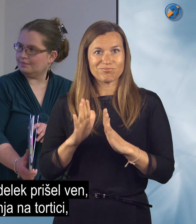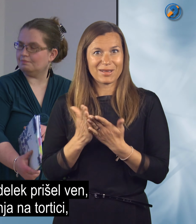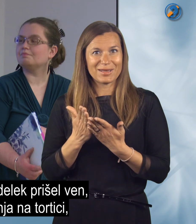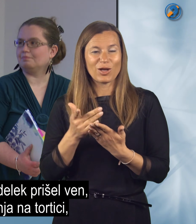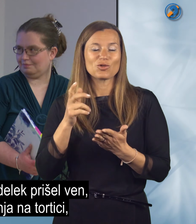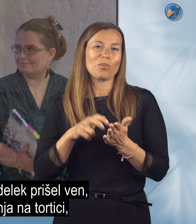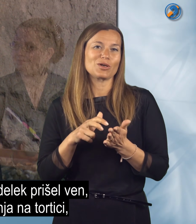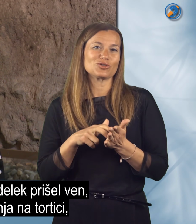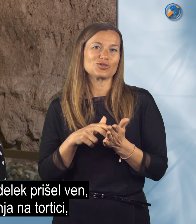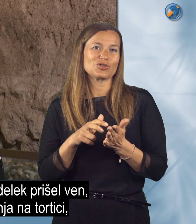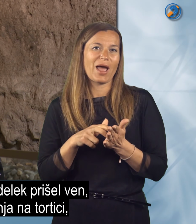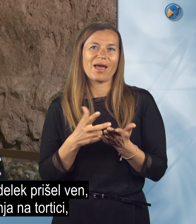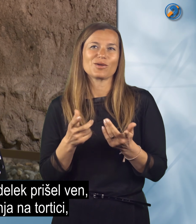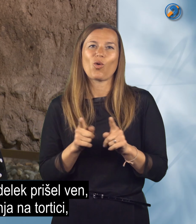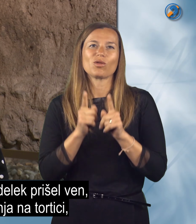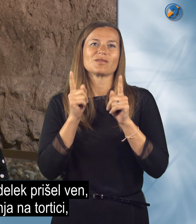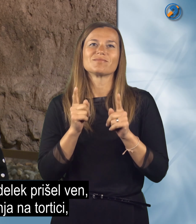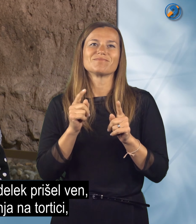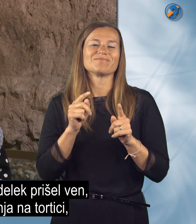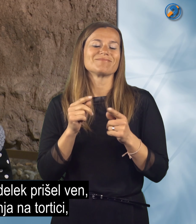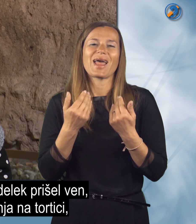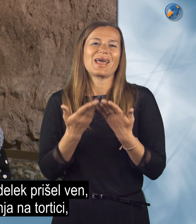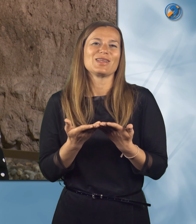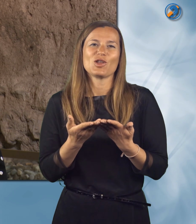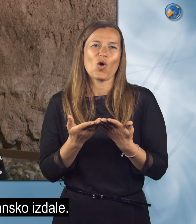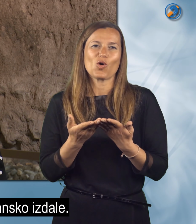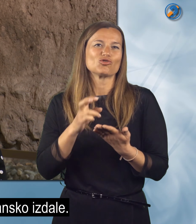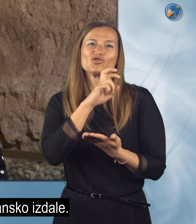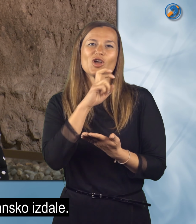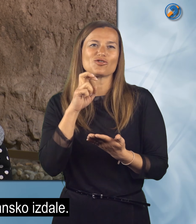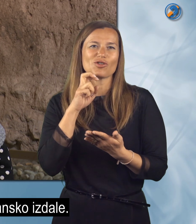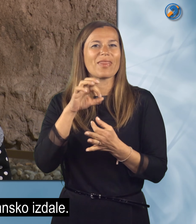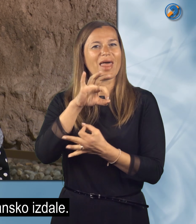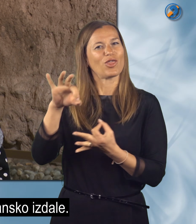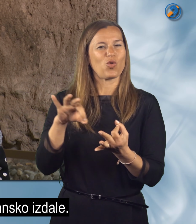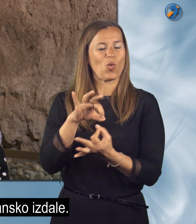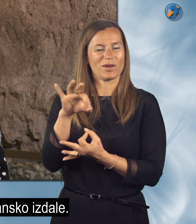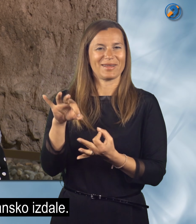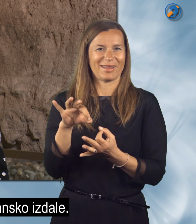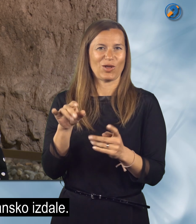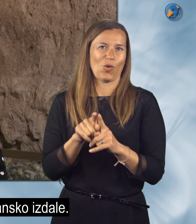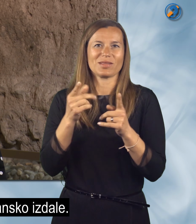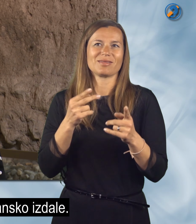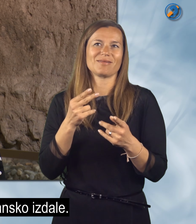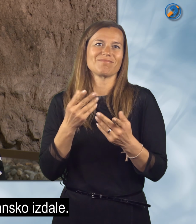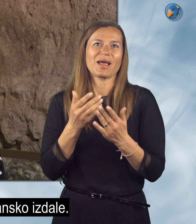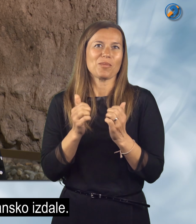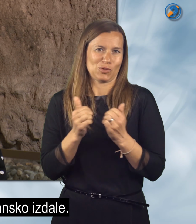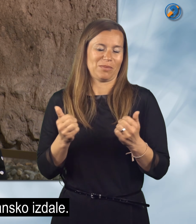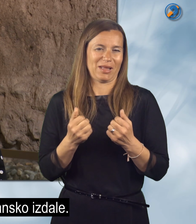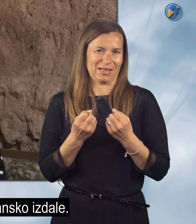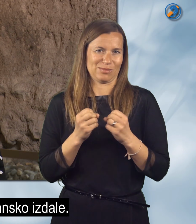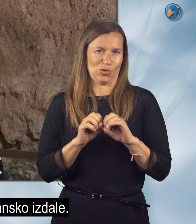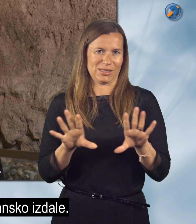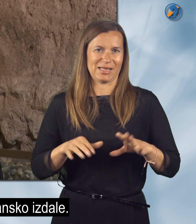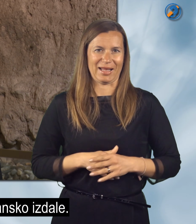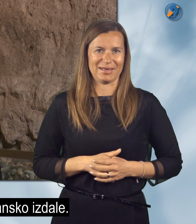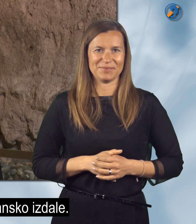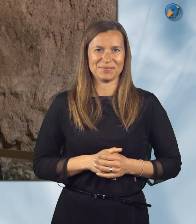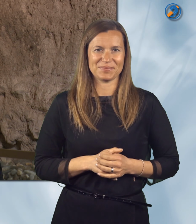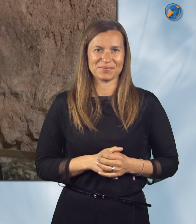v bistvu še neka pač češnja na tortici, da smo dejansko izdale.